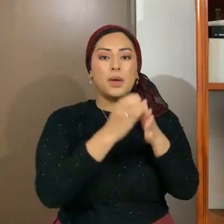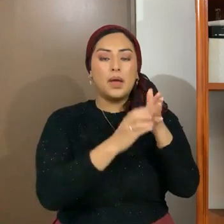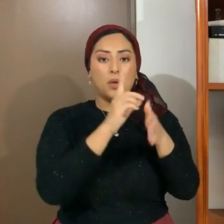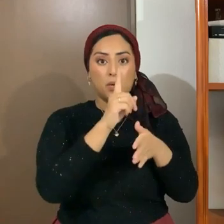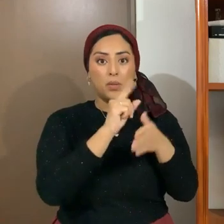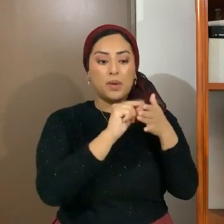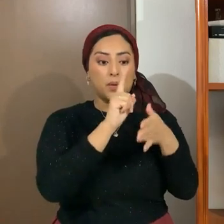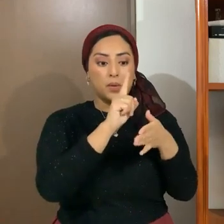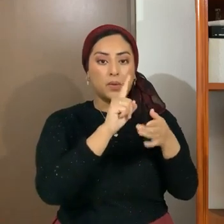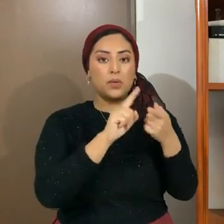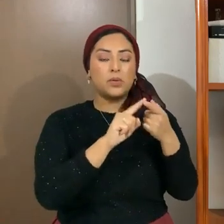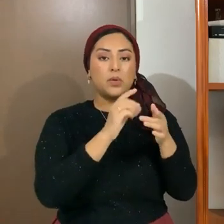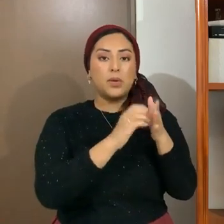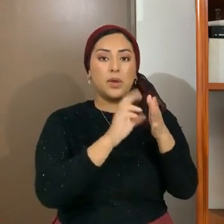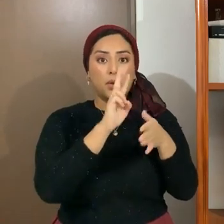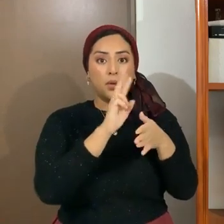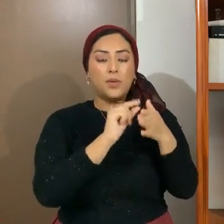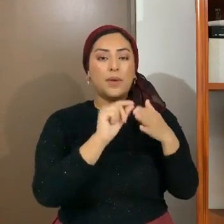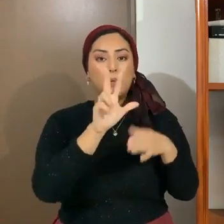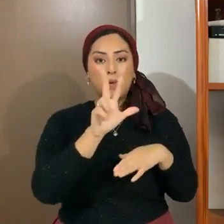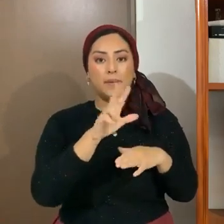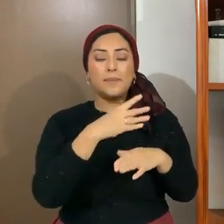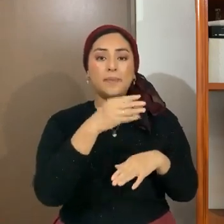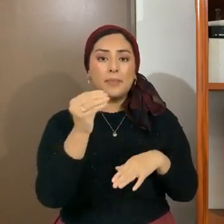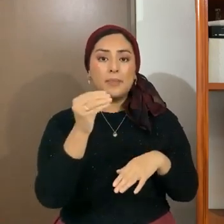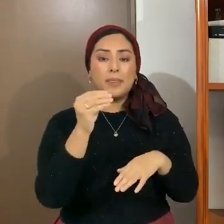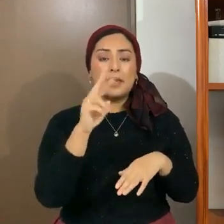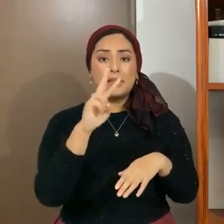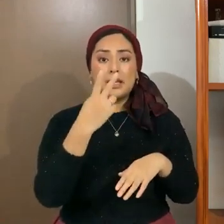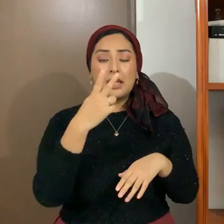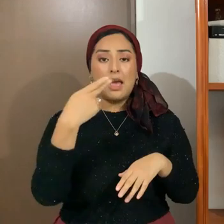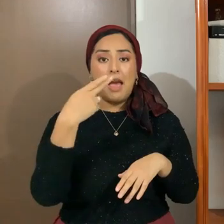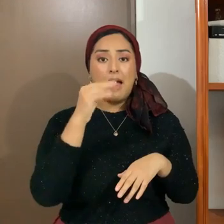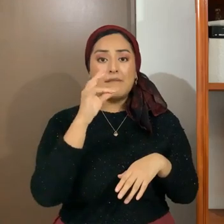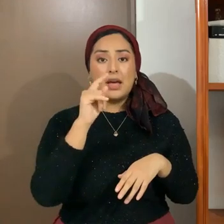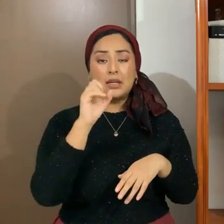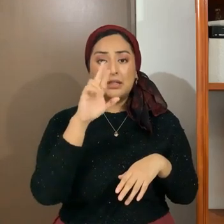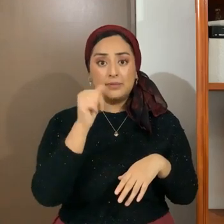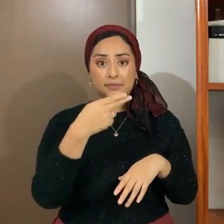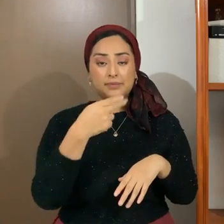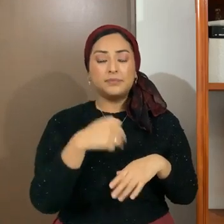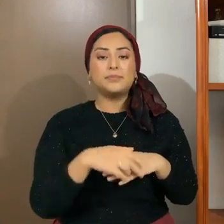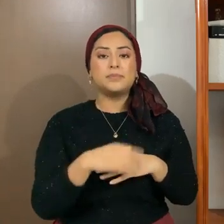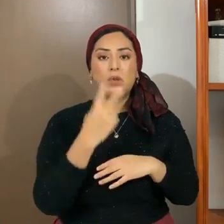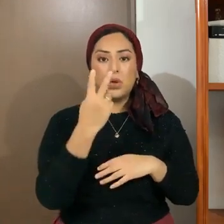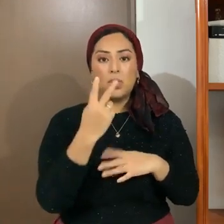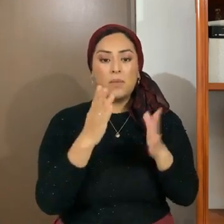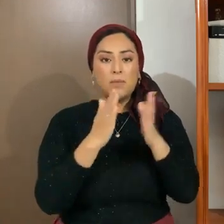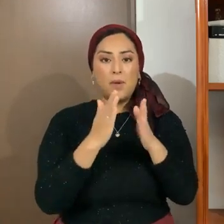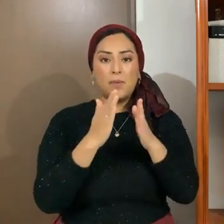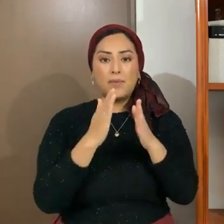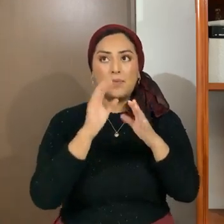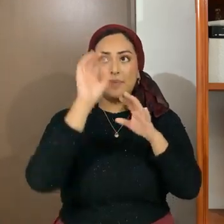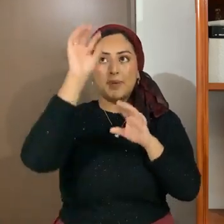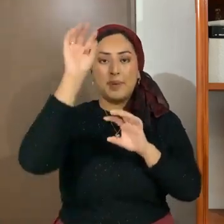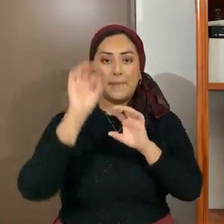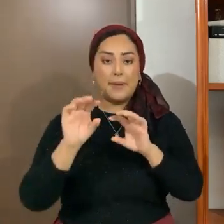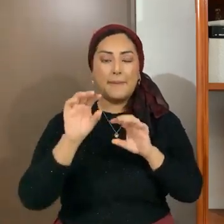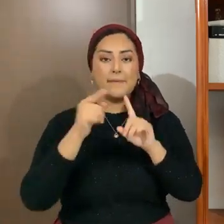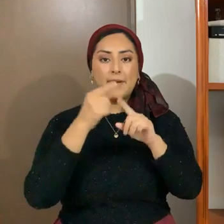1 al capítulo 2, verso 3. Y la segunda haftará son dos porciones del libro de